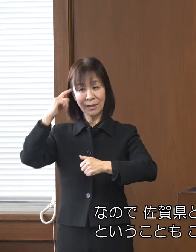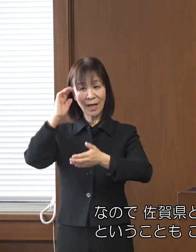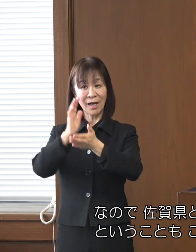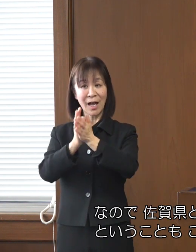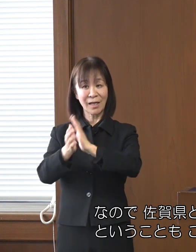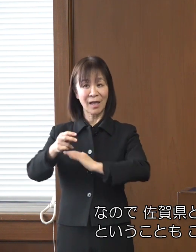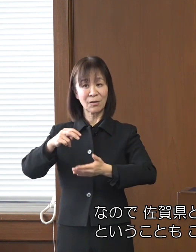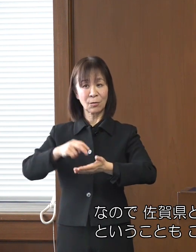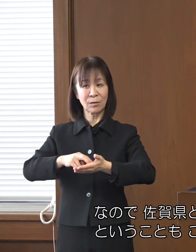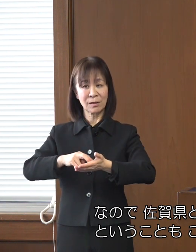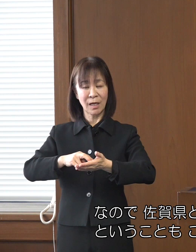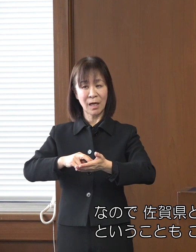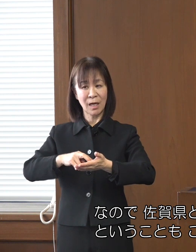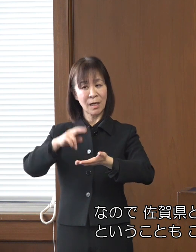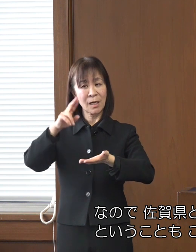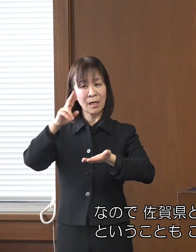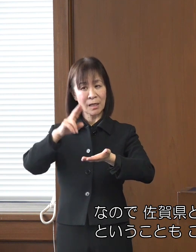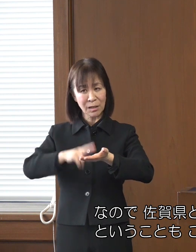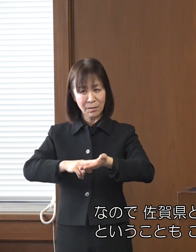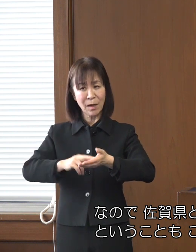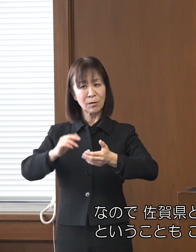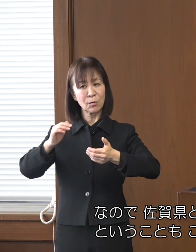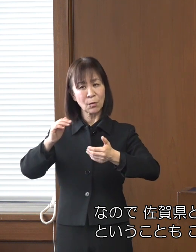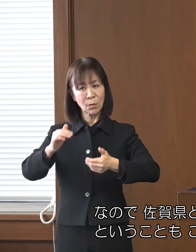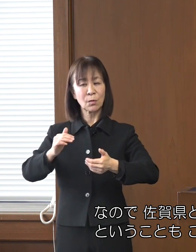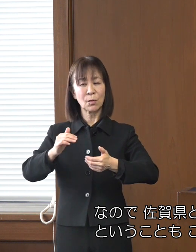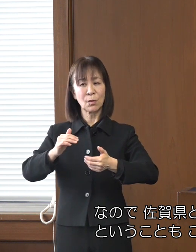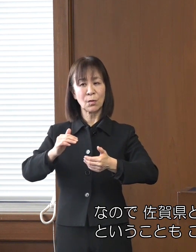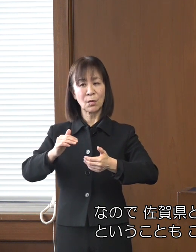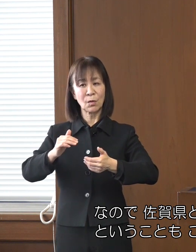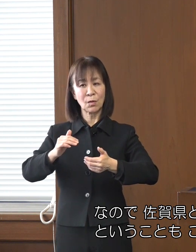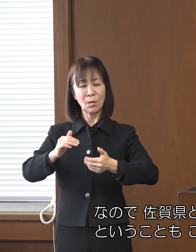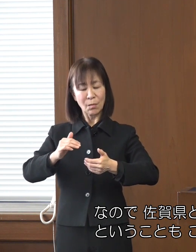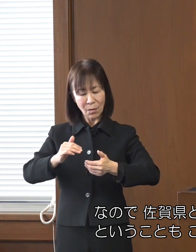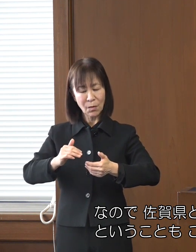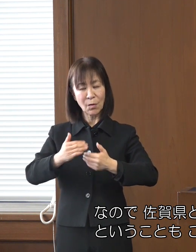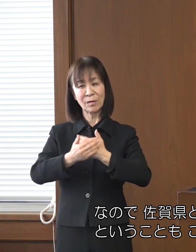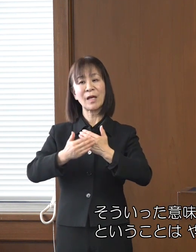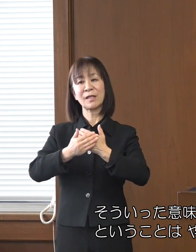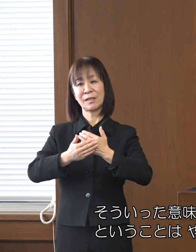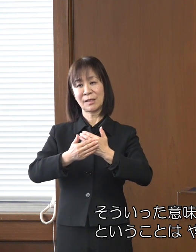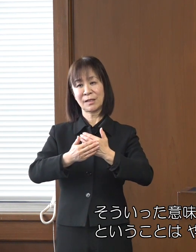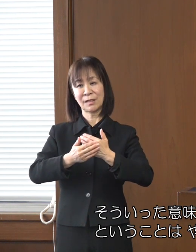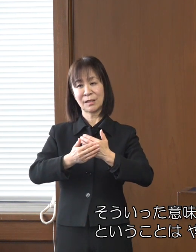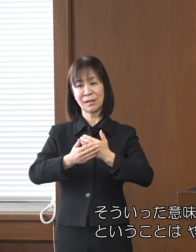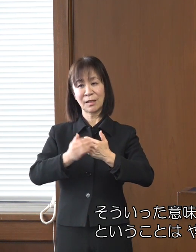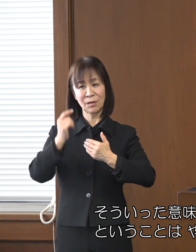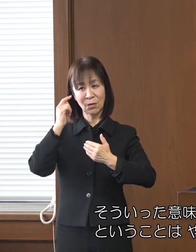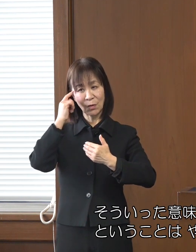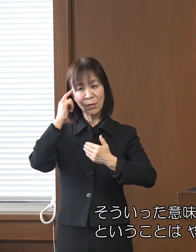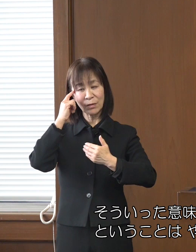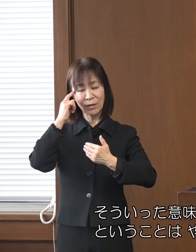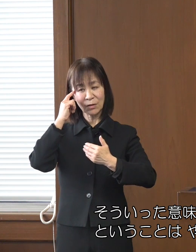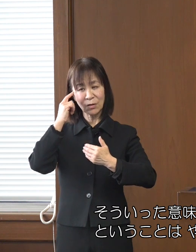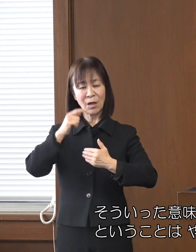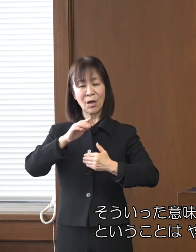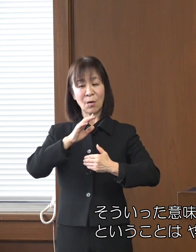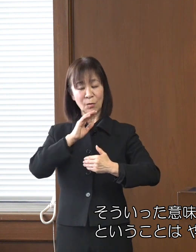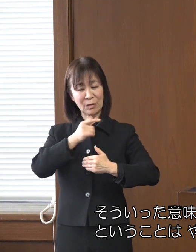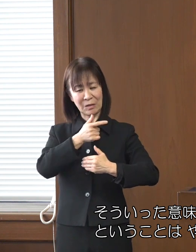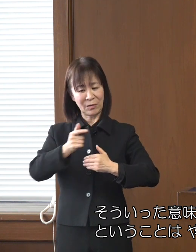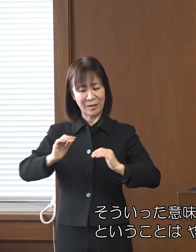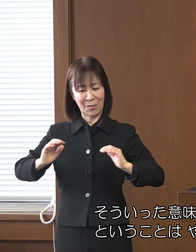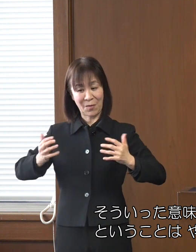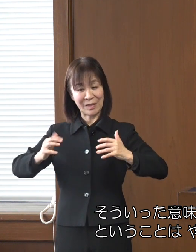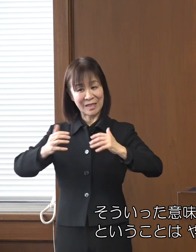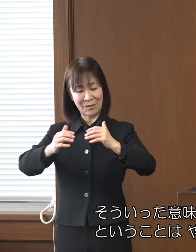県として何かを決めていくっていうことも、これも一つのまたステップだし、そういった意味で、まあ、議論をさらに